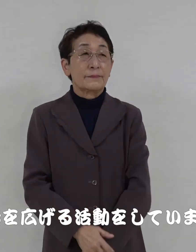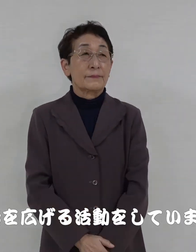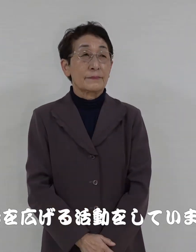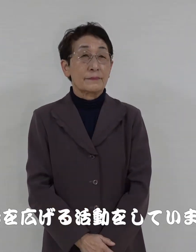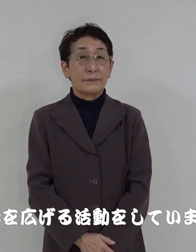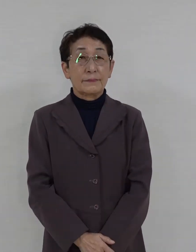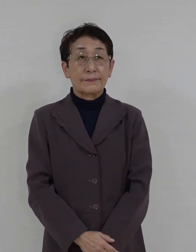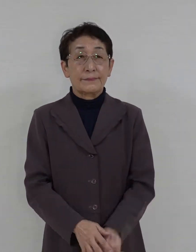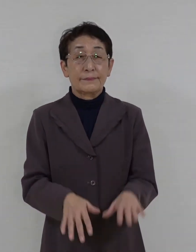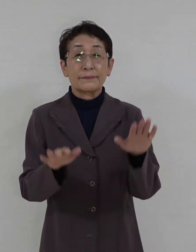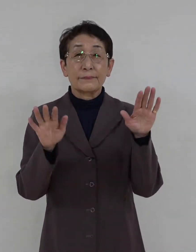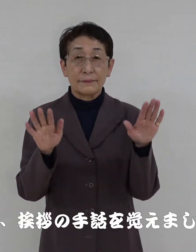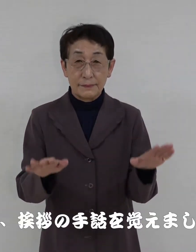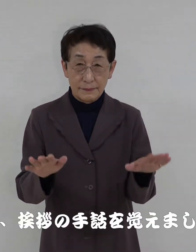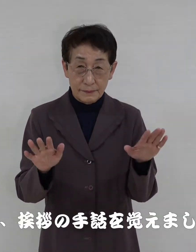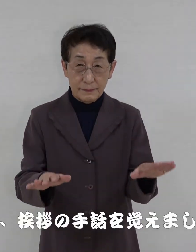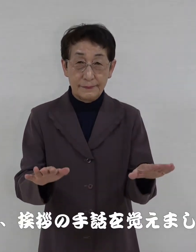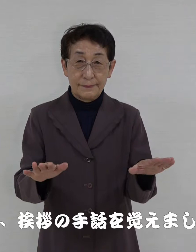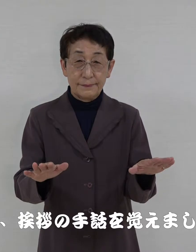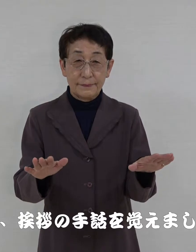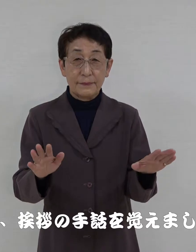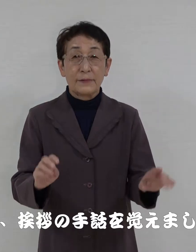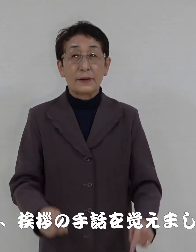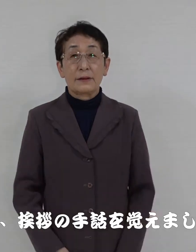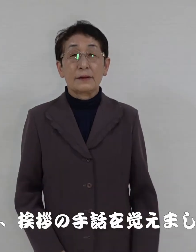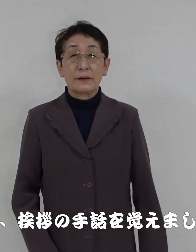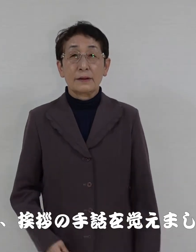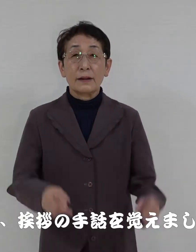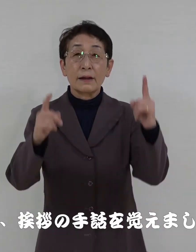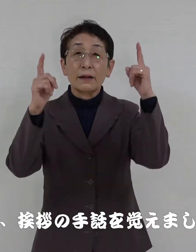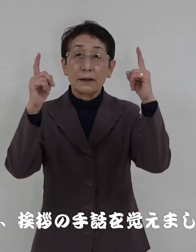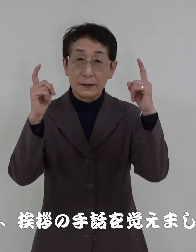今日は挨拶の手話を覚えましょう。